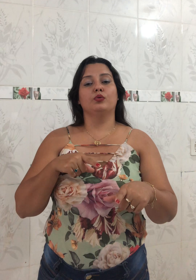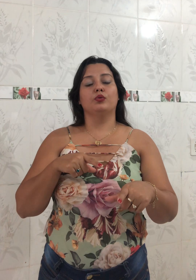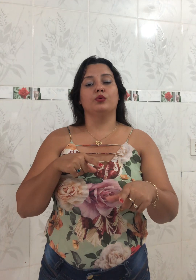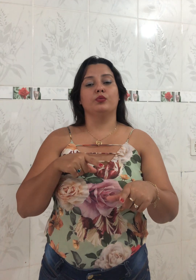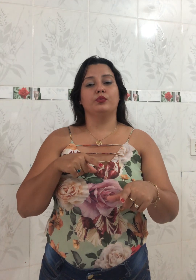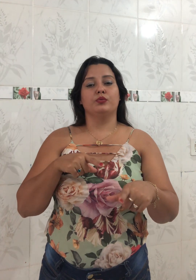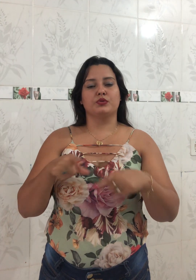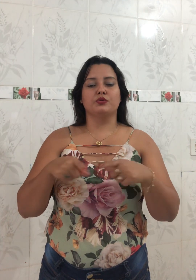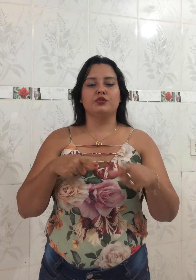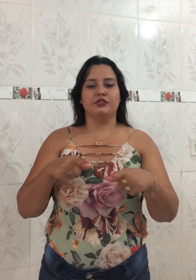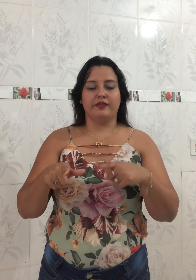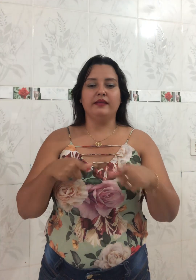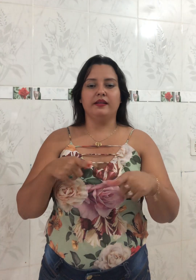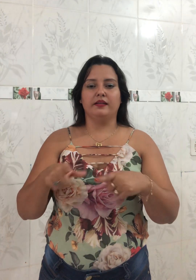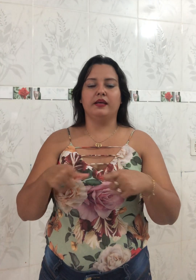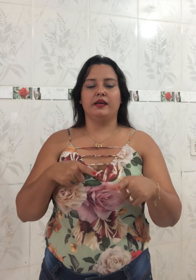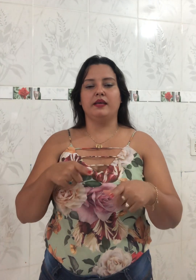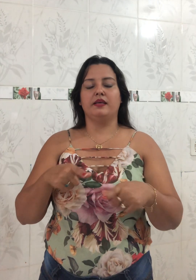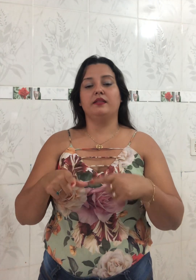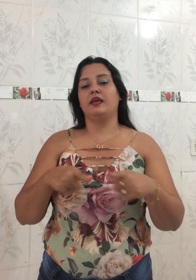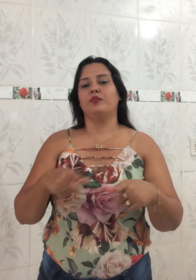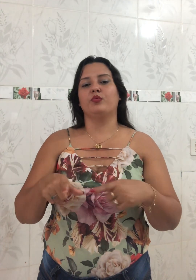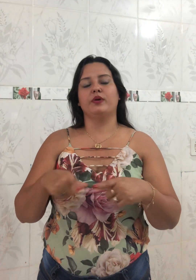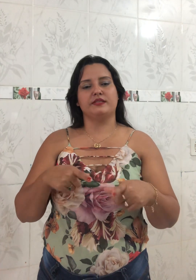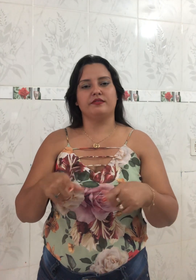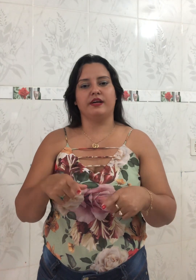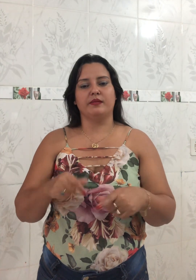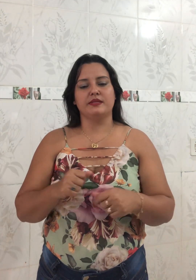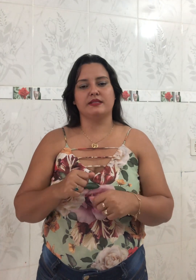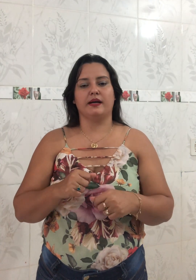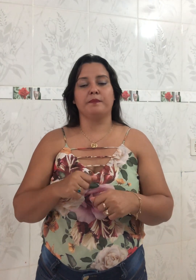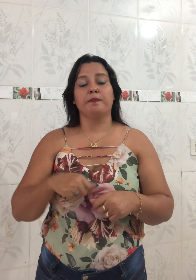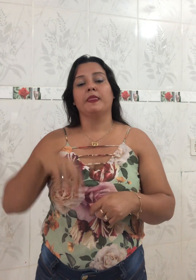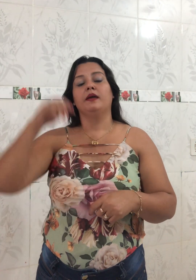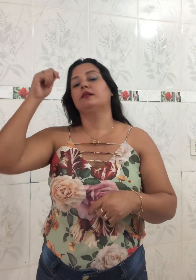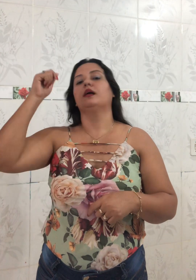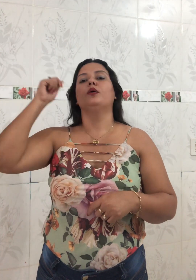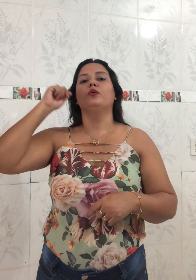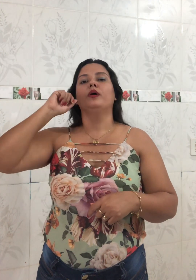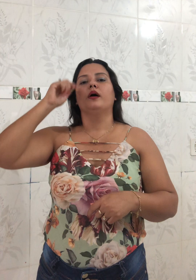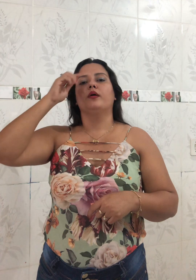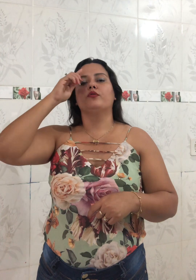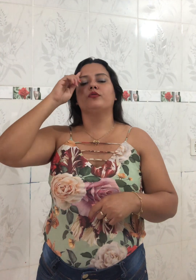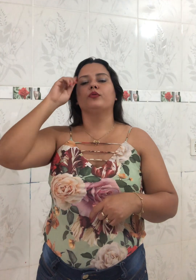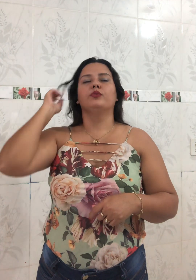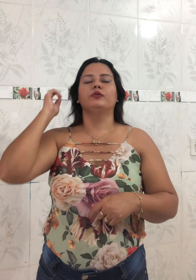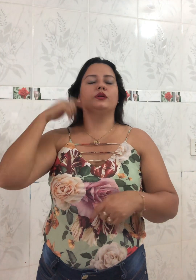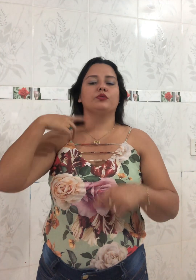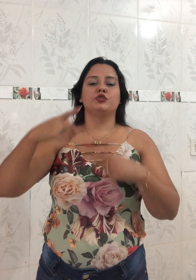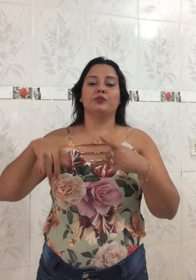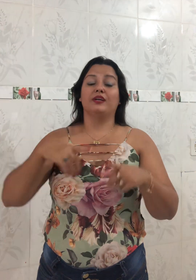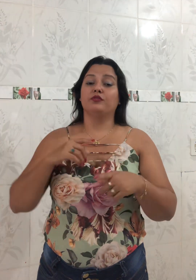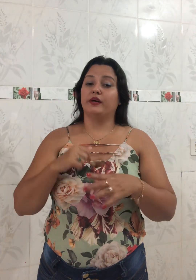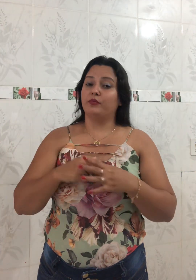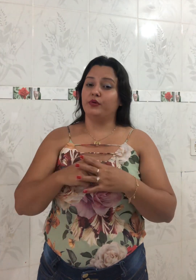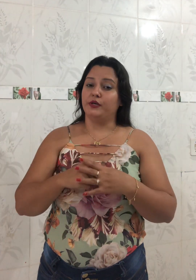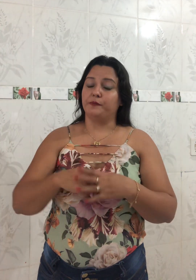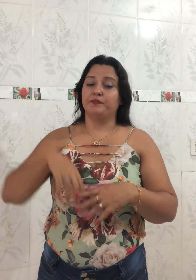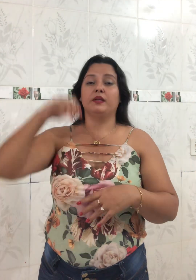o surdo vai entender em que tempo esse verbo está. Então, dando continuidade ao verbo ir.